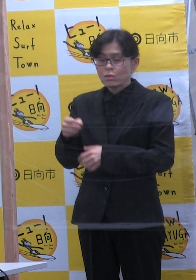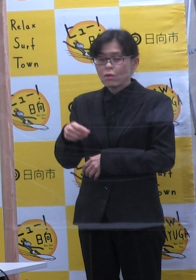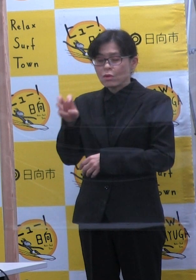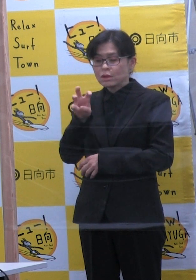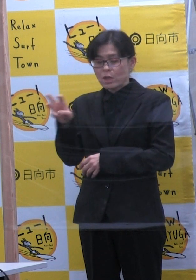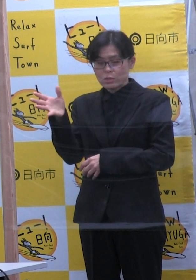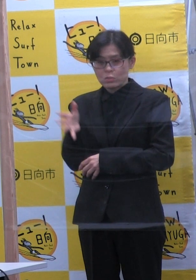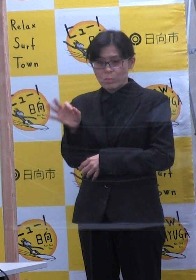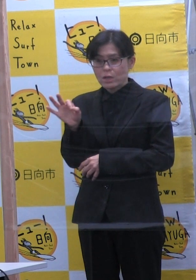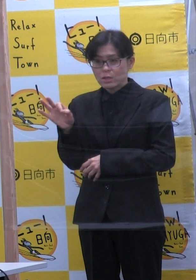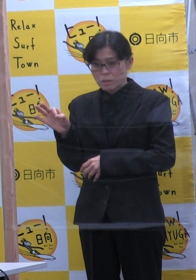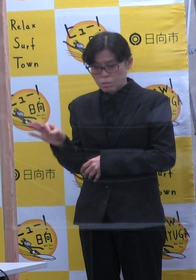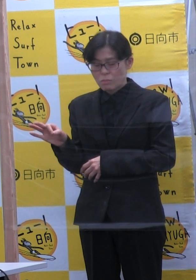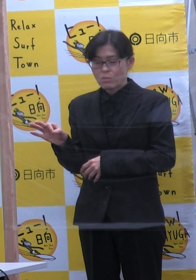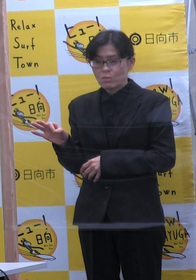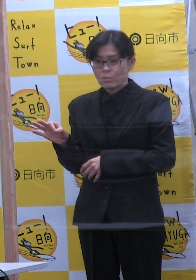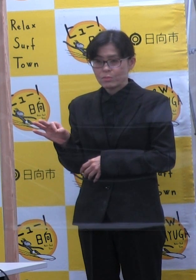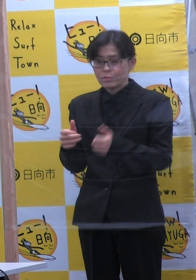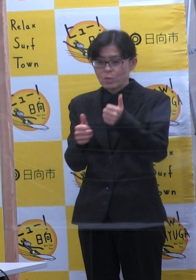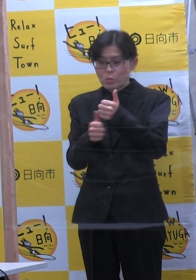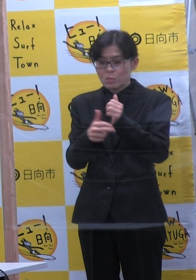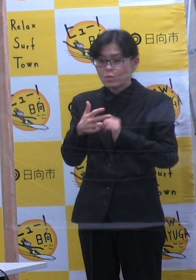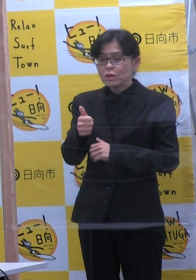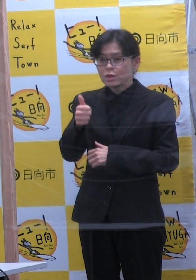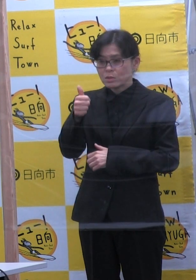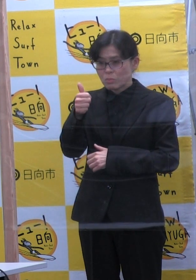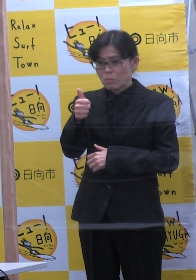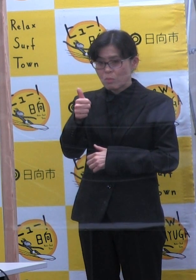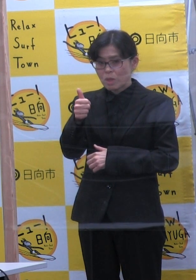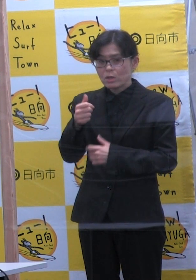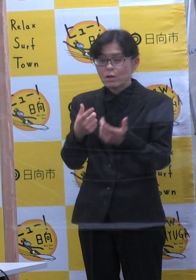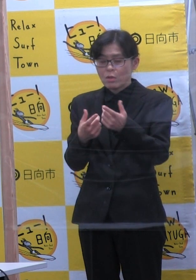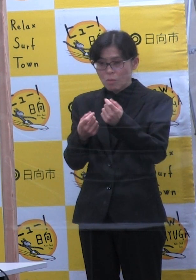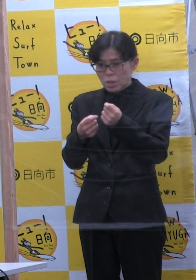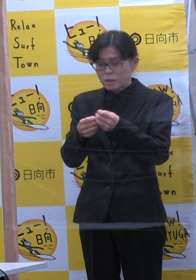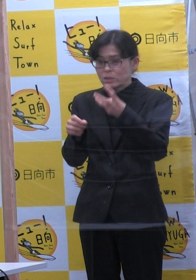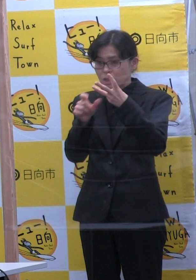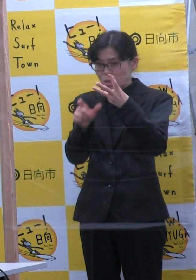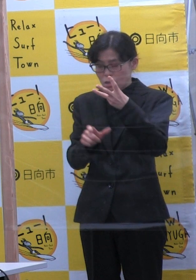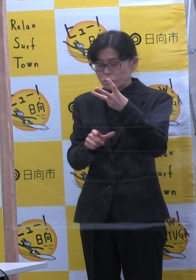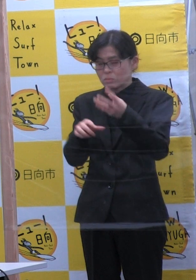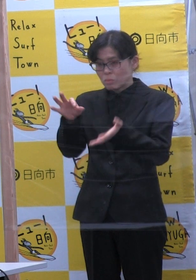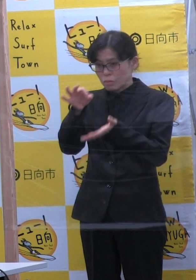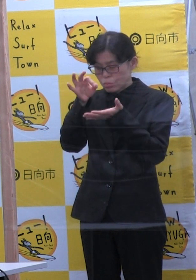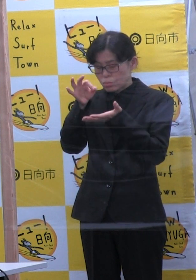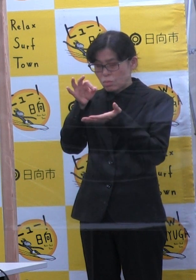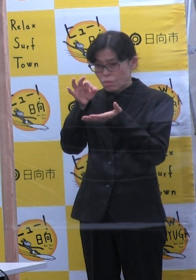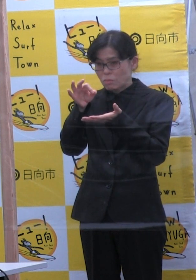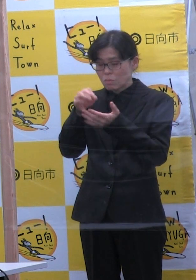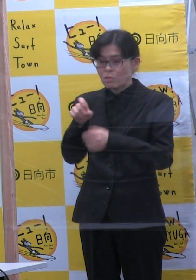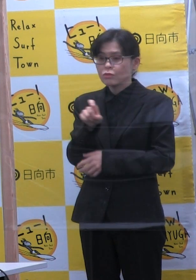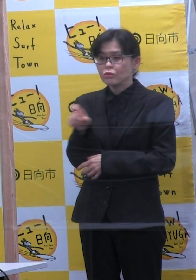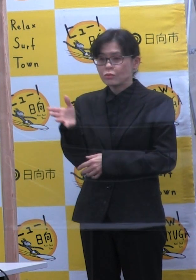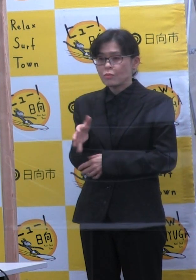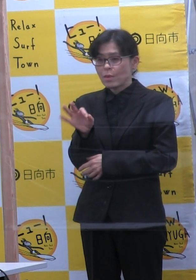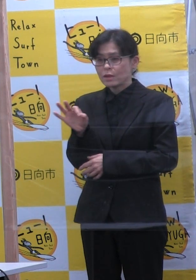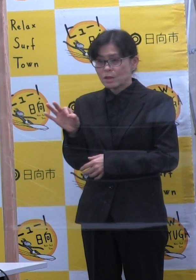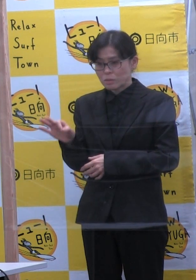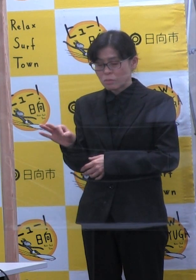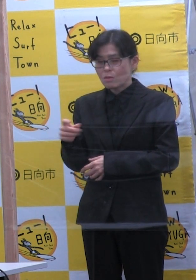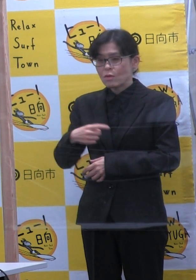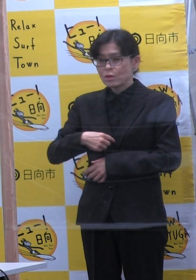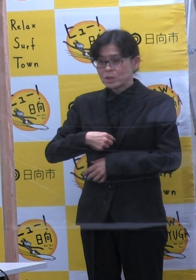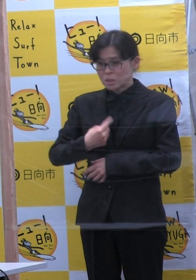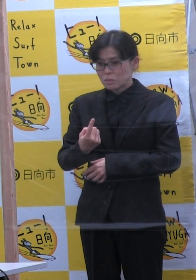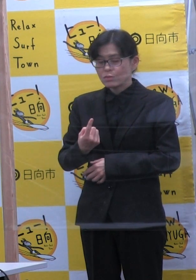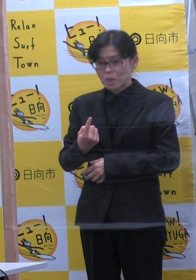を、副市長については同給料月額の100分の10を自主的